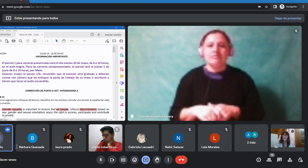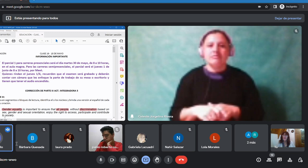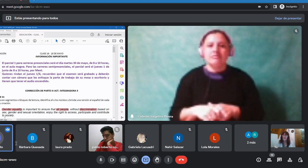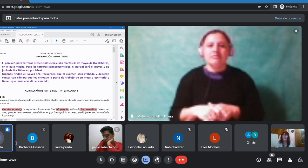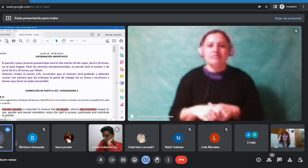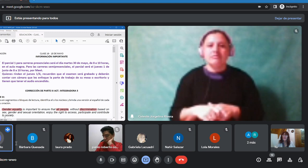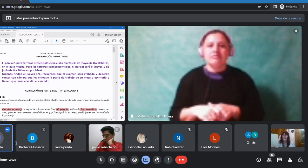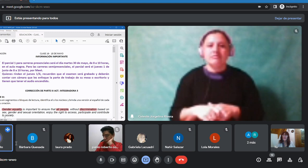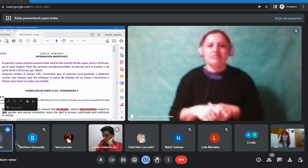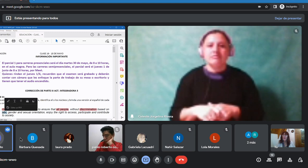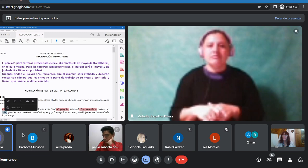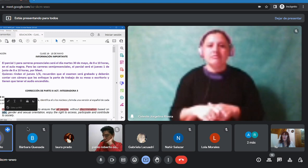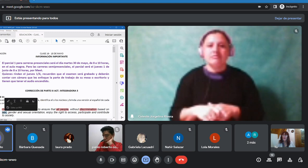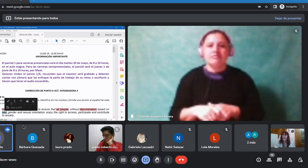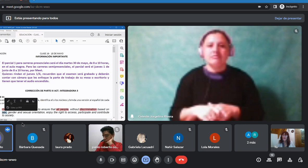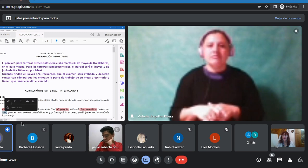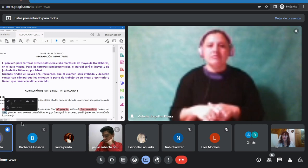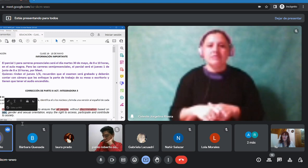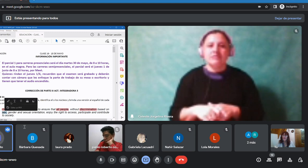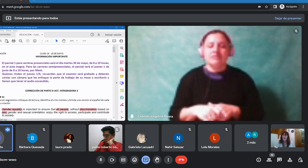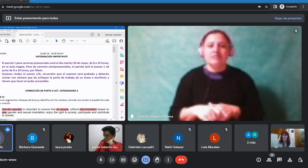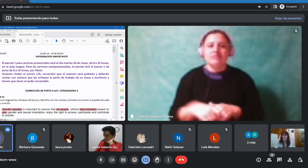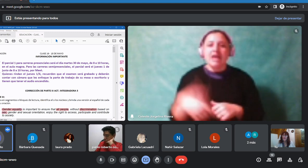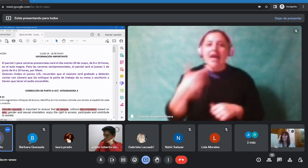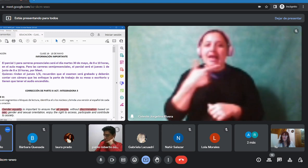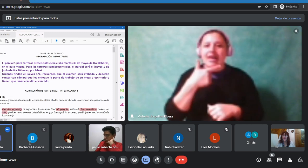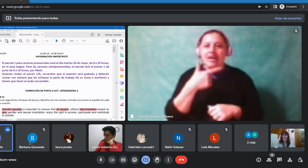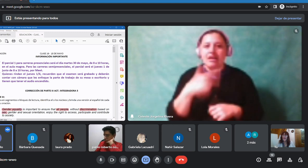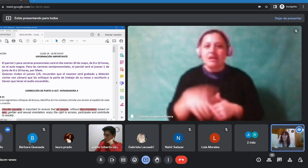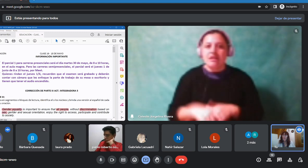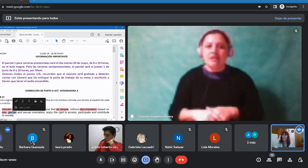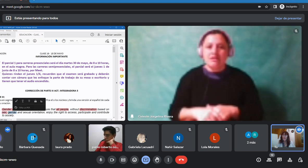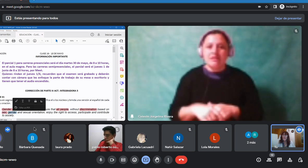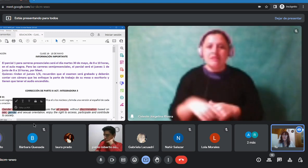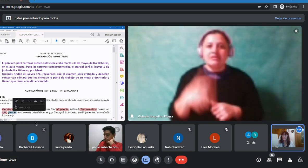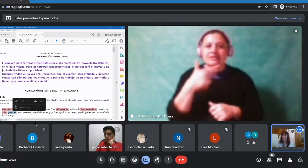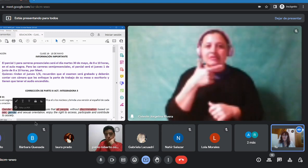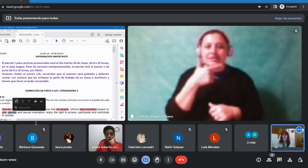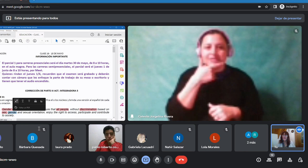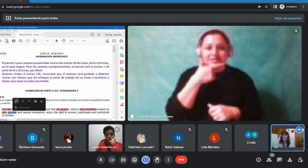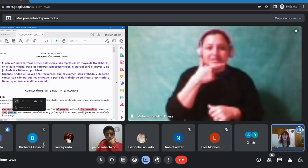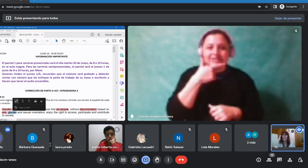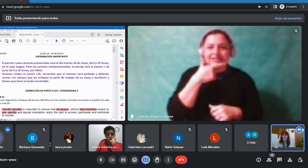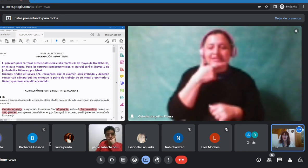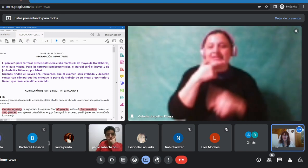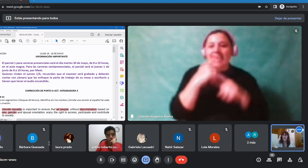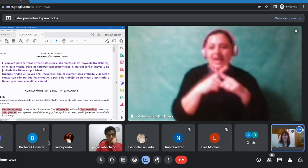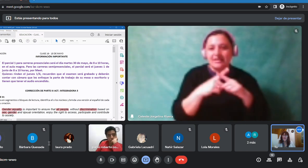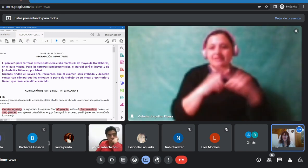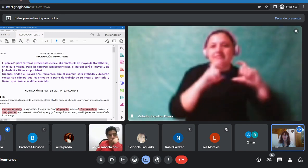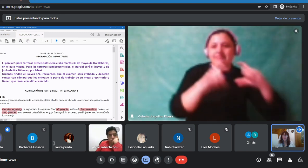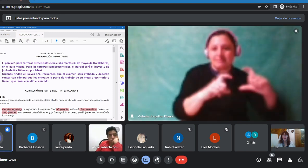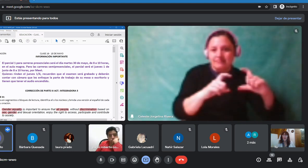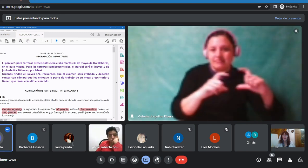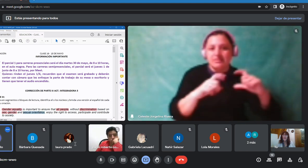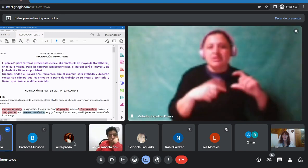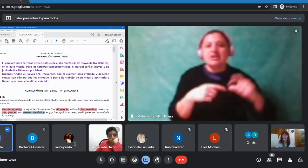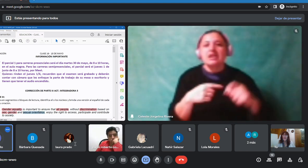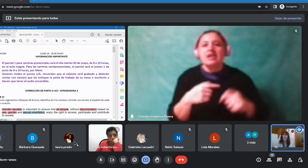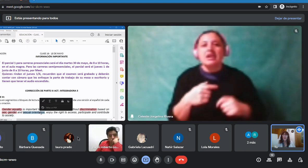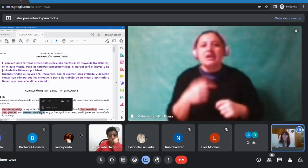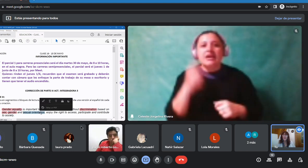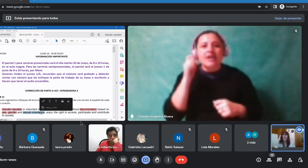Sex, gender, and sexual, o sea... Cada uno sexual. Distinto, ¿sí? Claro. El único que